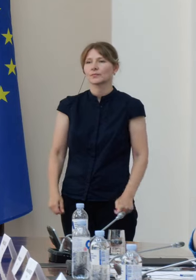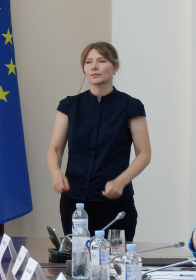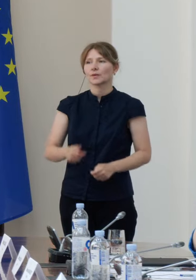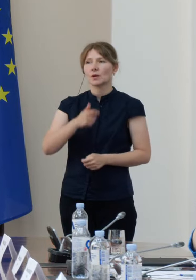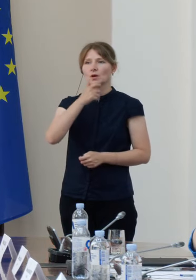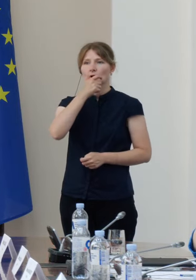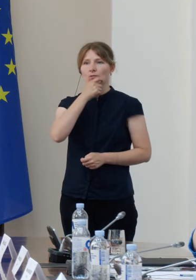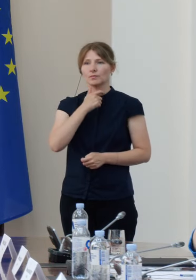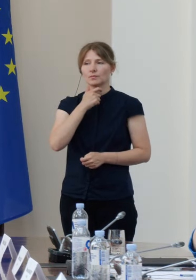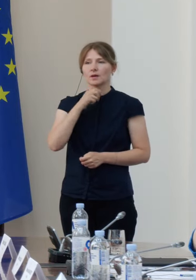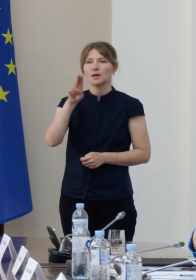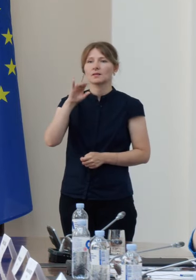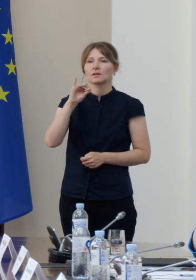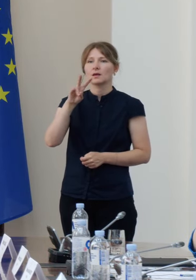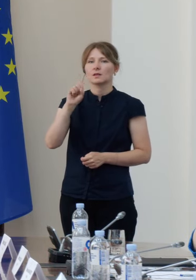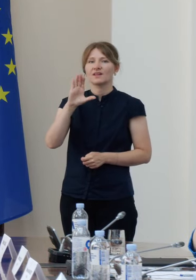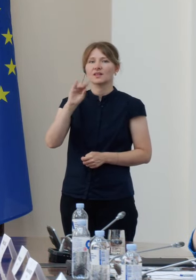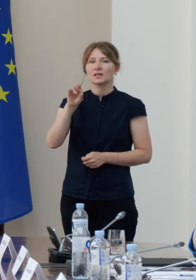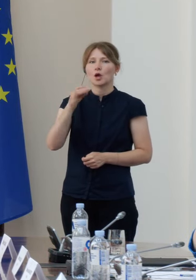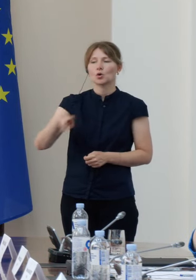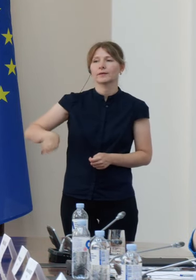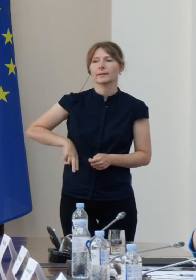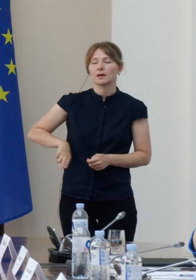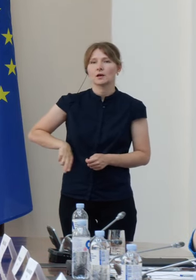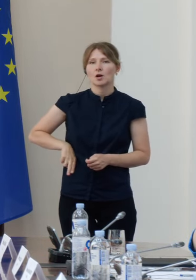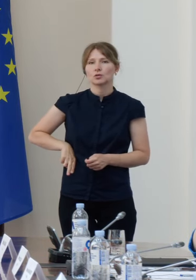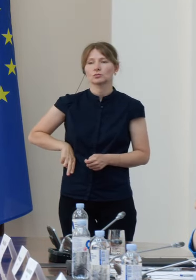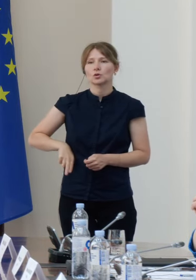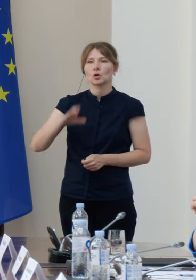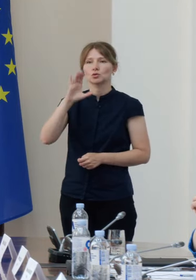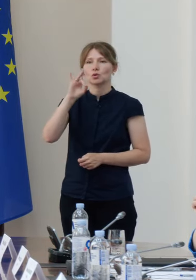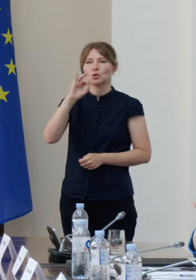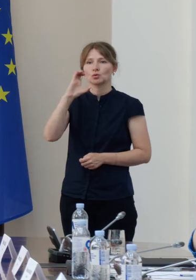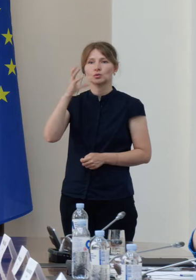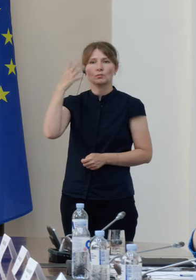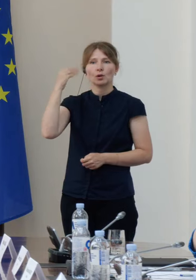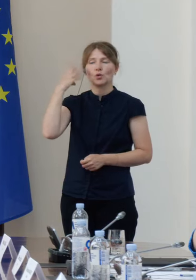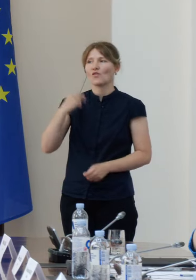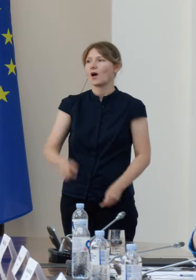Următoarea semnatară este doamna Daniela Vidaicu, directoare executivă a Fundației Soros Moldova.